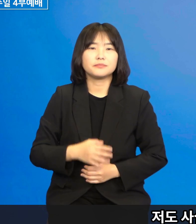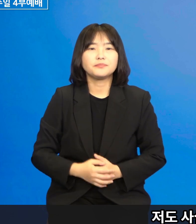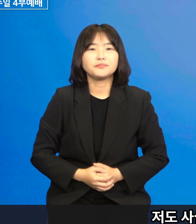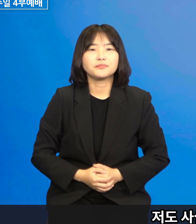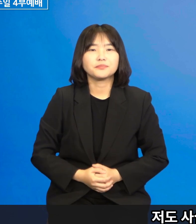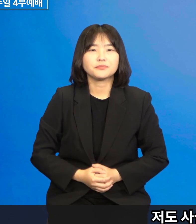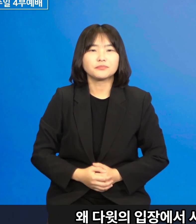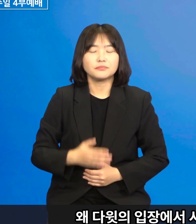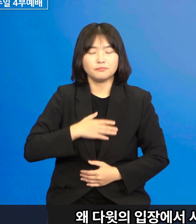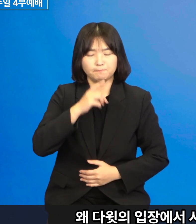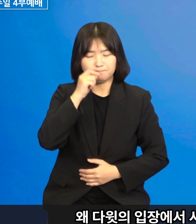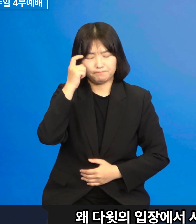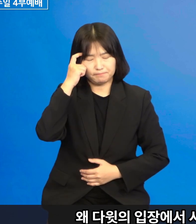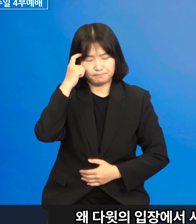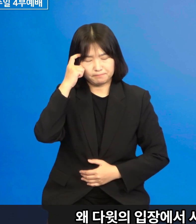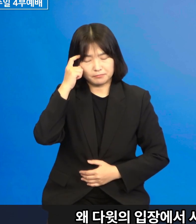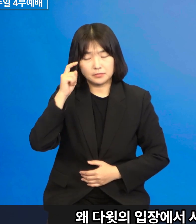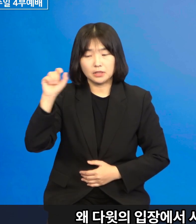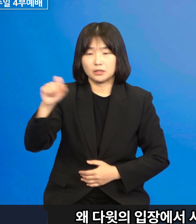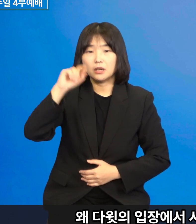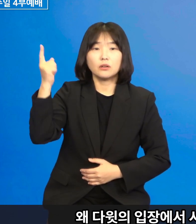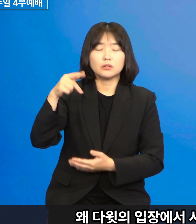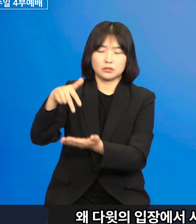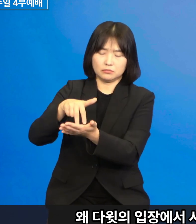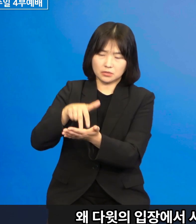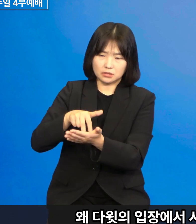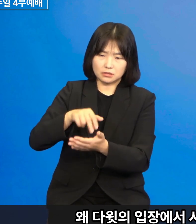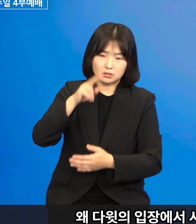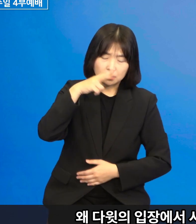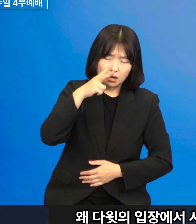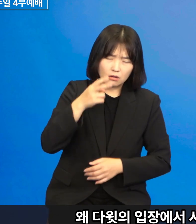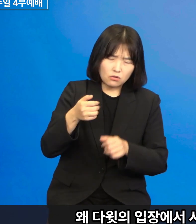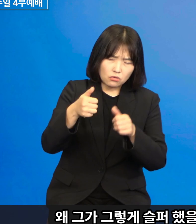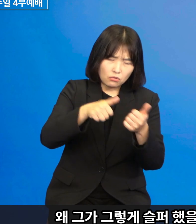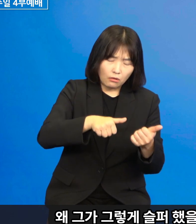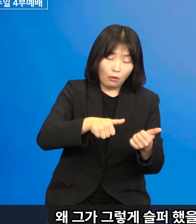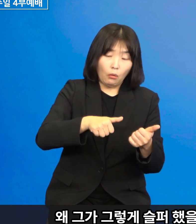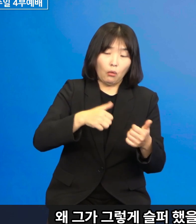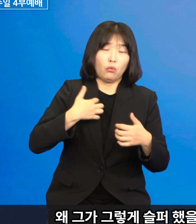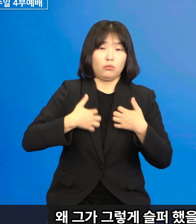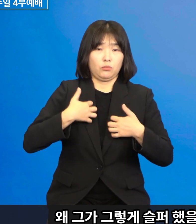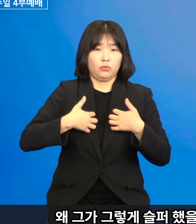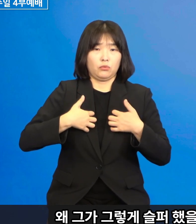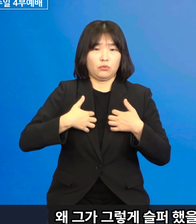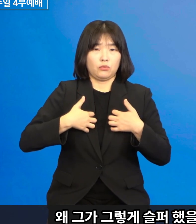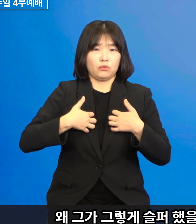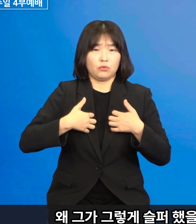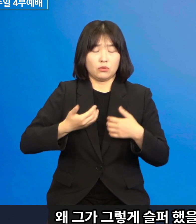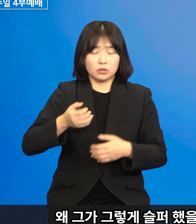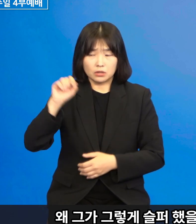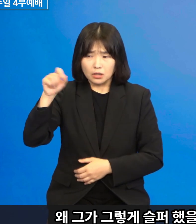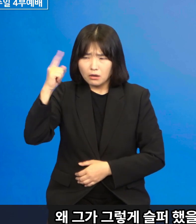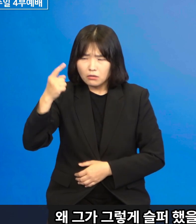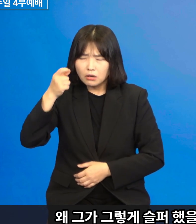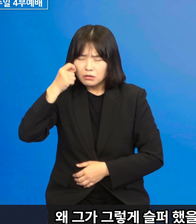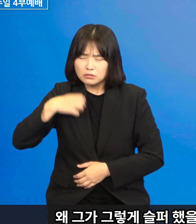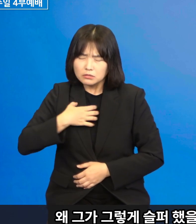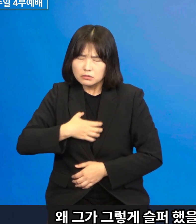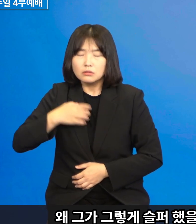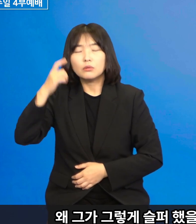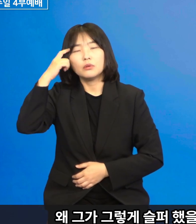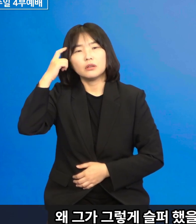저도 사실 묵상하면서 왜 다윗의 입장에서 사울의 죽음은 기쁜 소식인데 왜 그가 그렇게